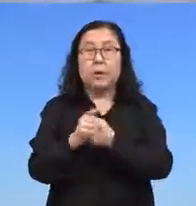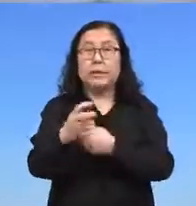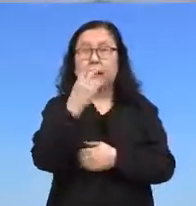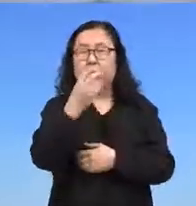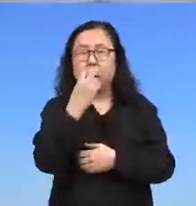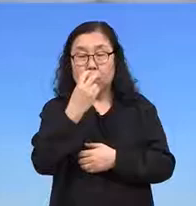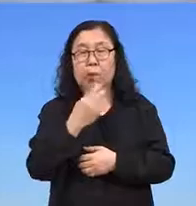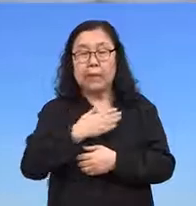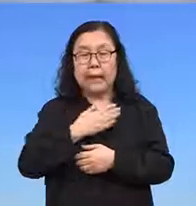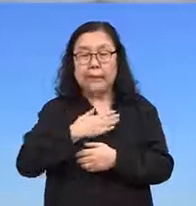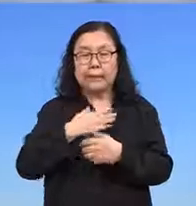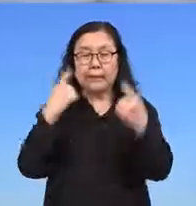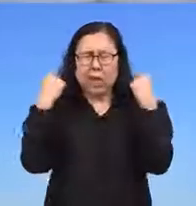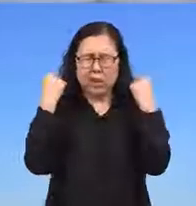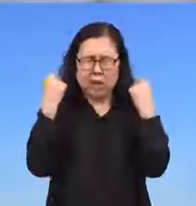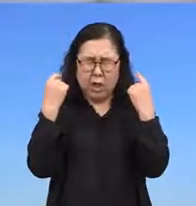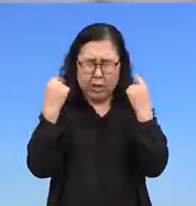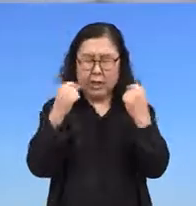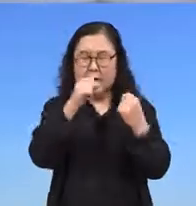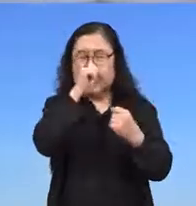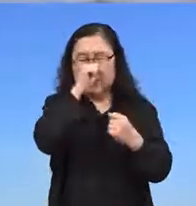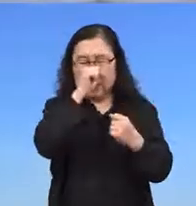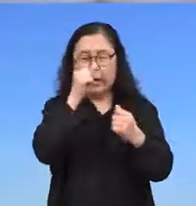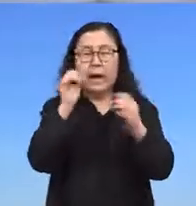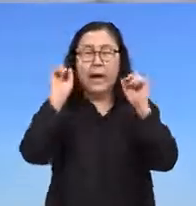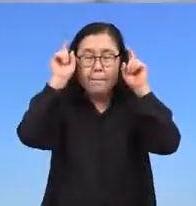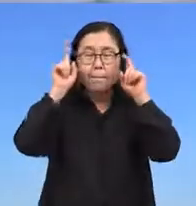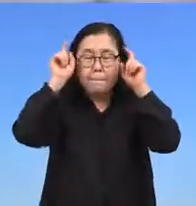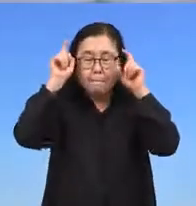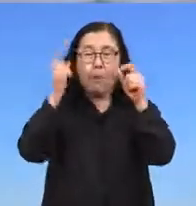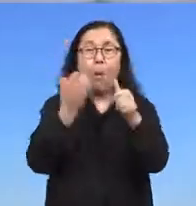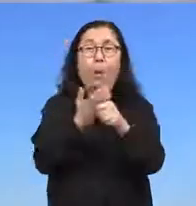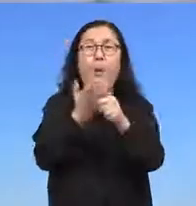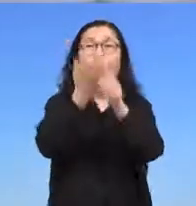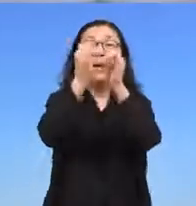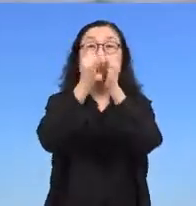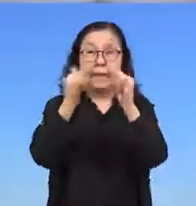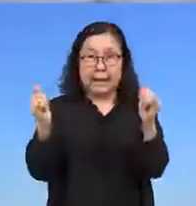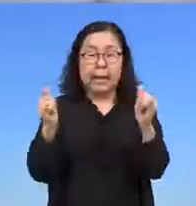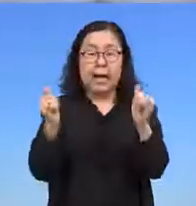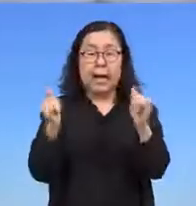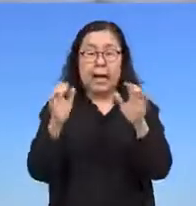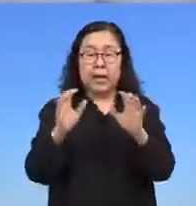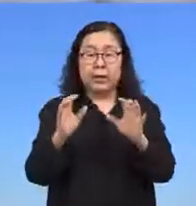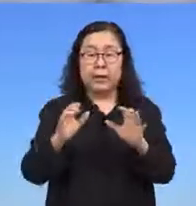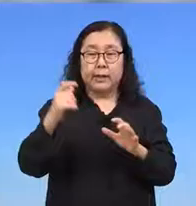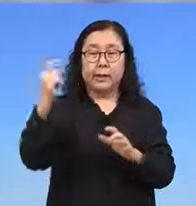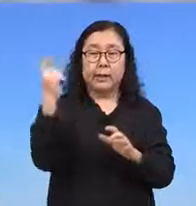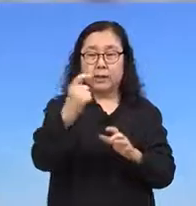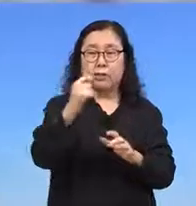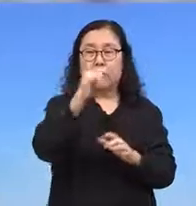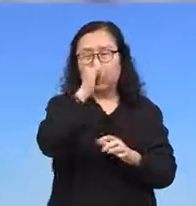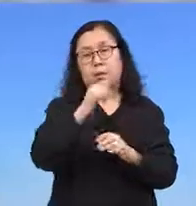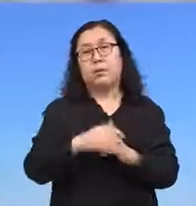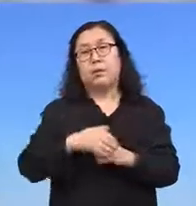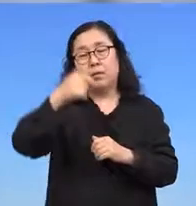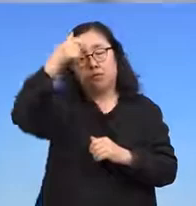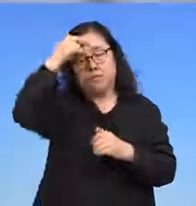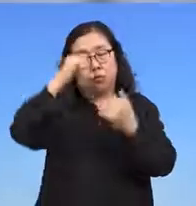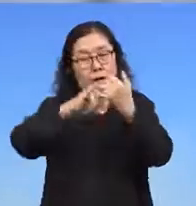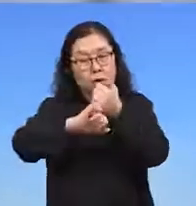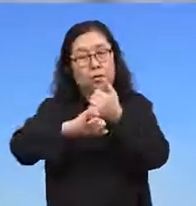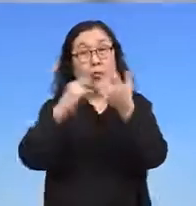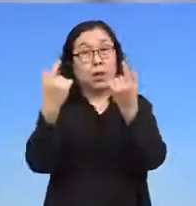포도나무고 내가 여전히 선한 목자가 된다는 이 현재를 강조하시는 예수 그리스도. 이거 구약도